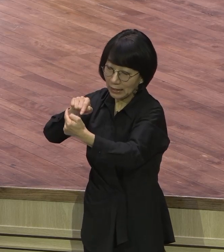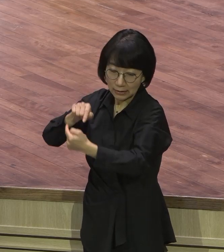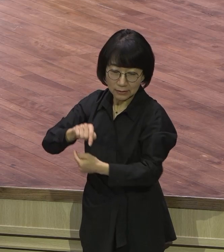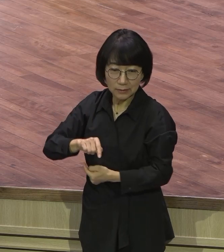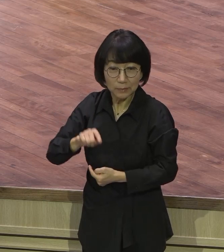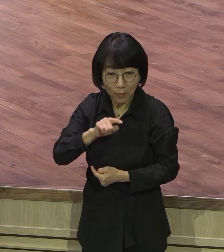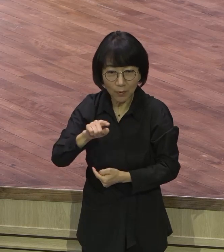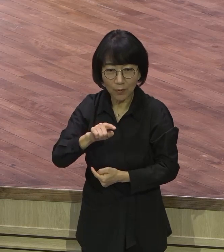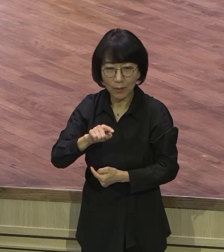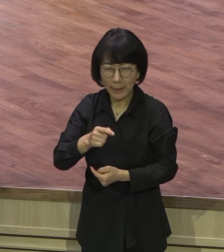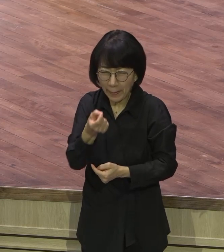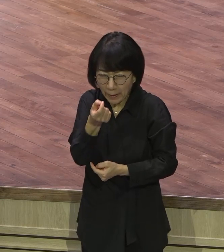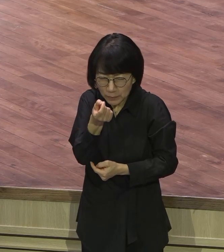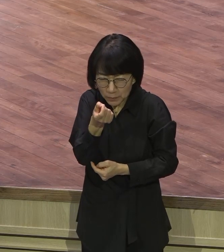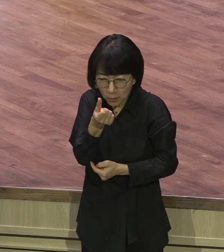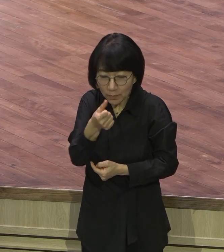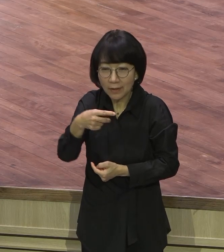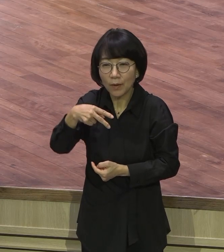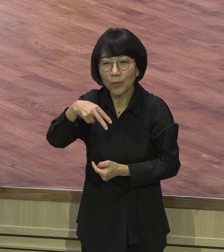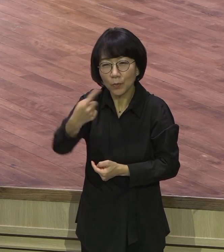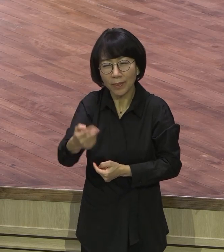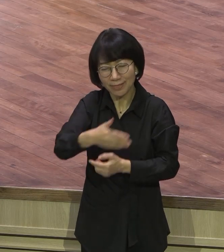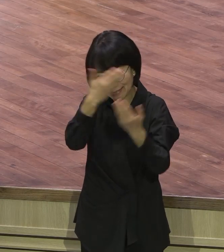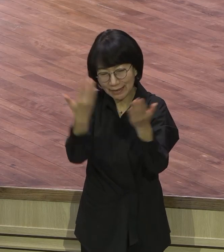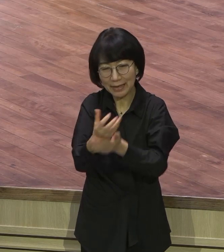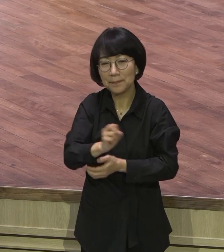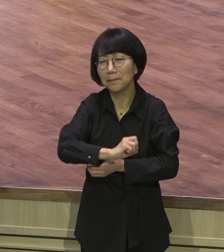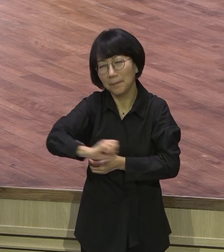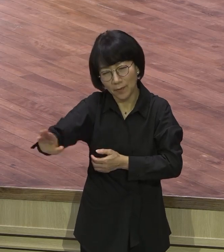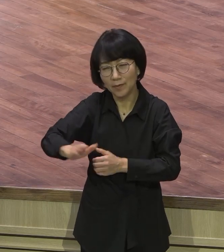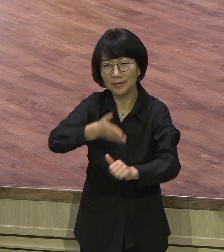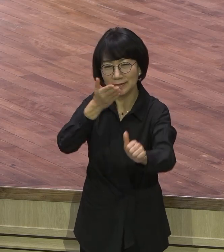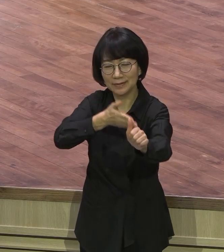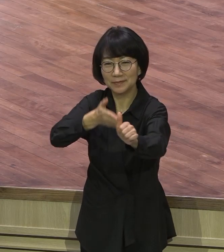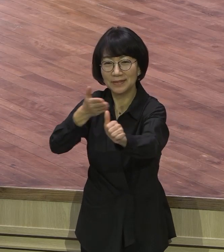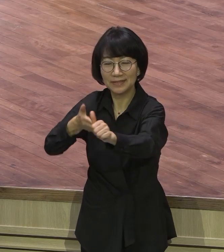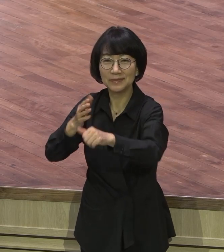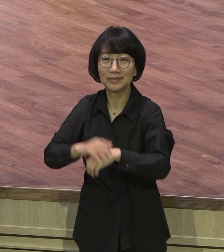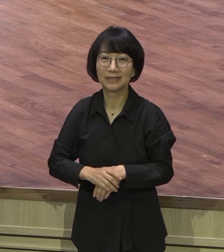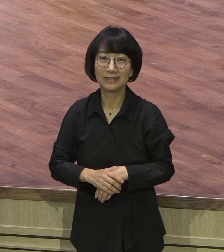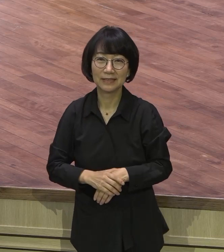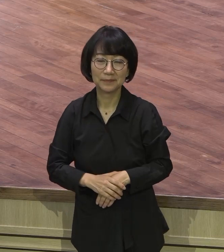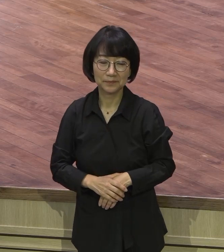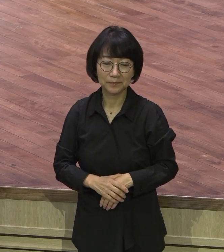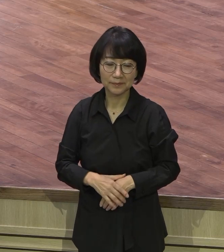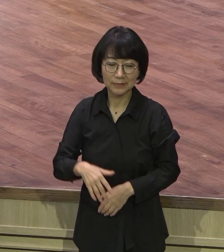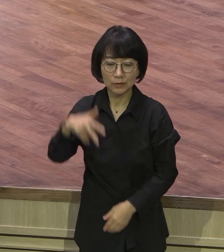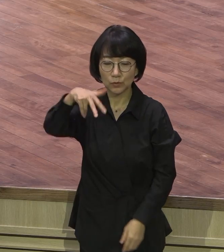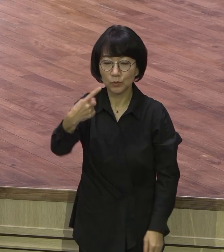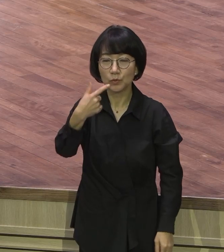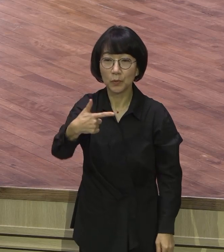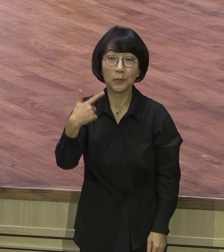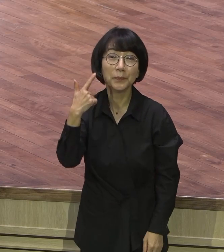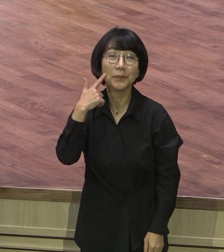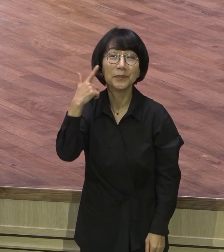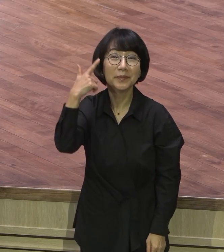깨끗하게 저거하시기 바랍니다. 유명한 기독교 베스트 이스라엘 작가 존 비비어 목사님이